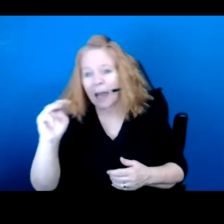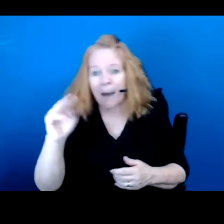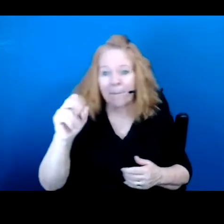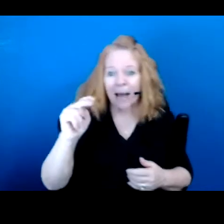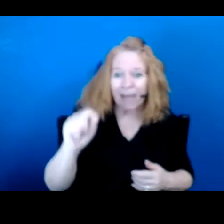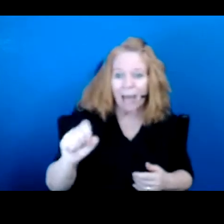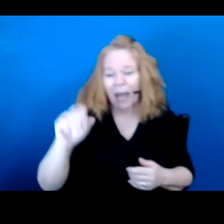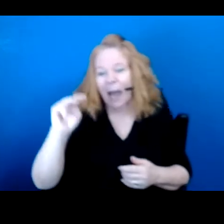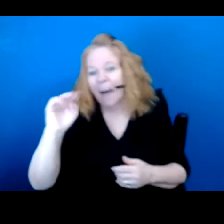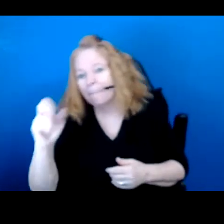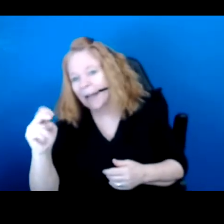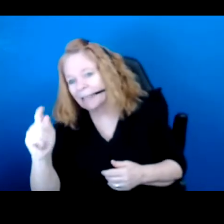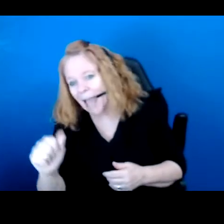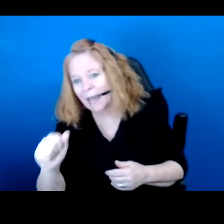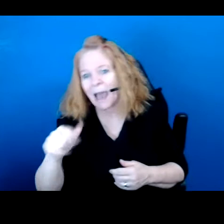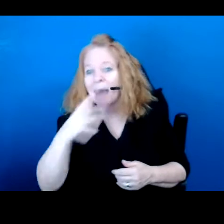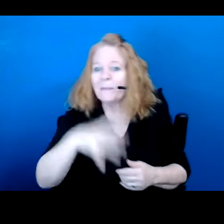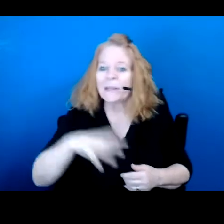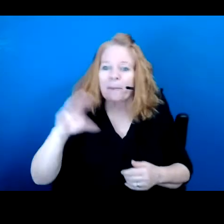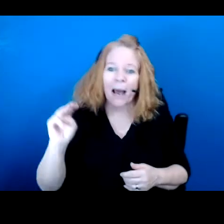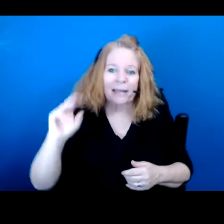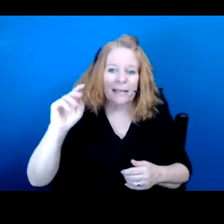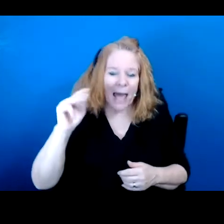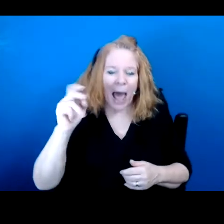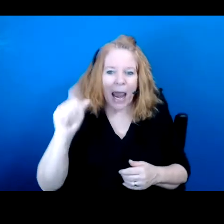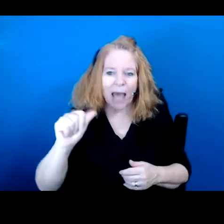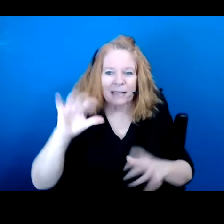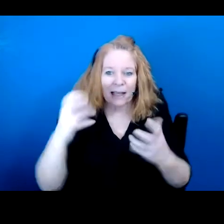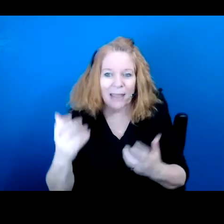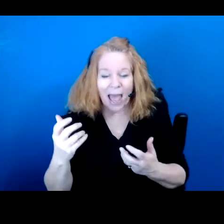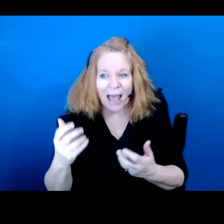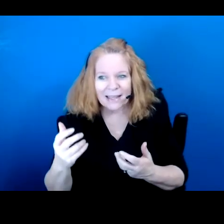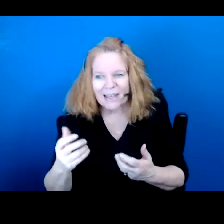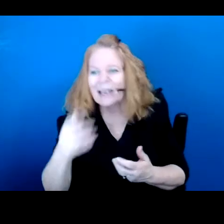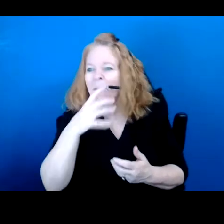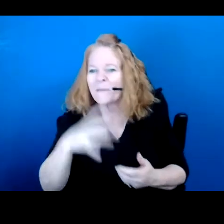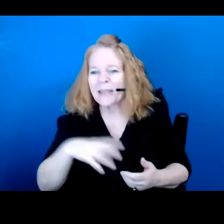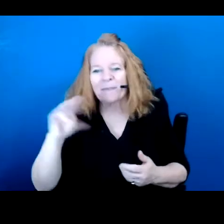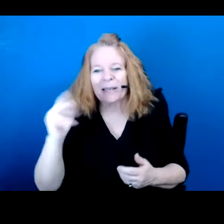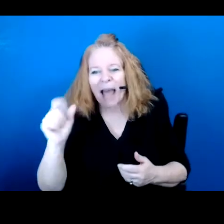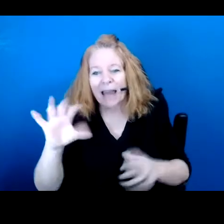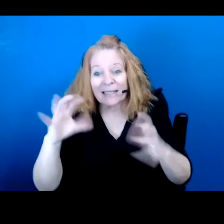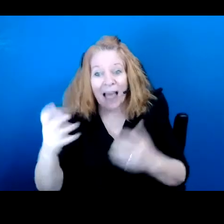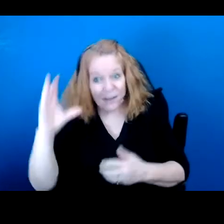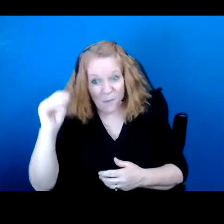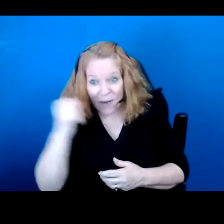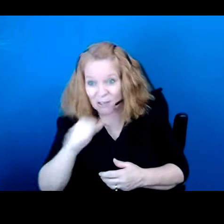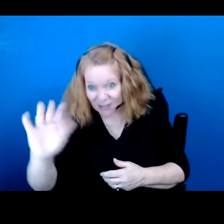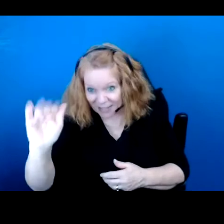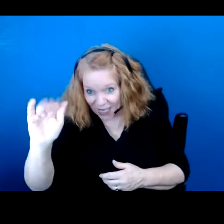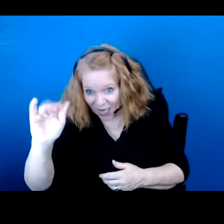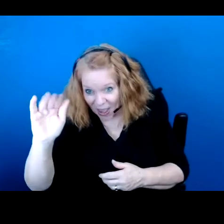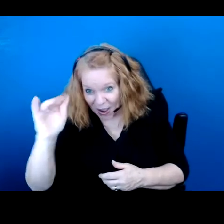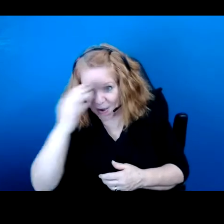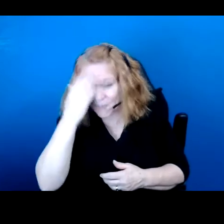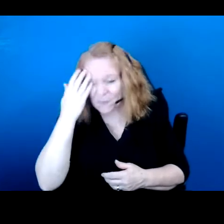escuela hellen keller misma tanda misma tanda misma tanda mes matando a la clase de la maestra matando hola saludos